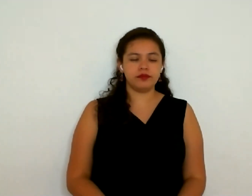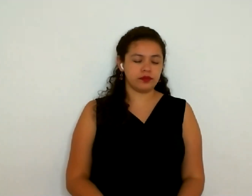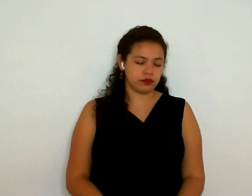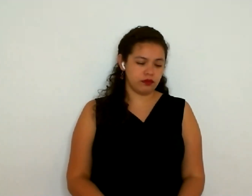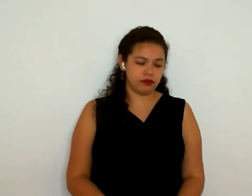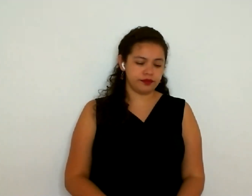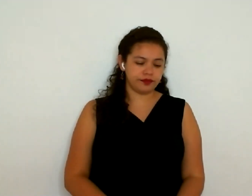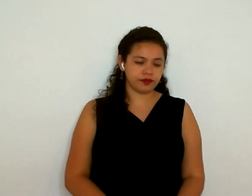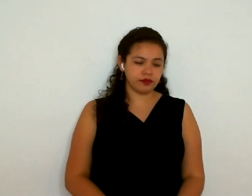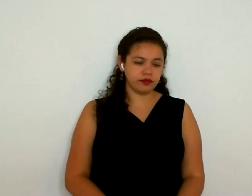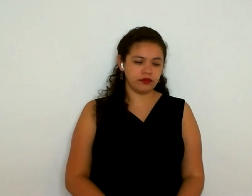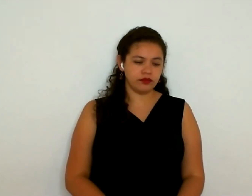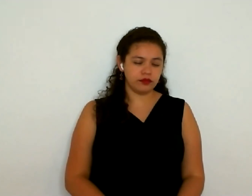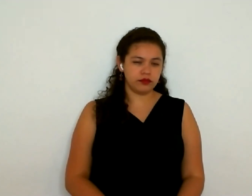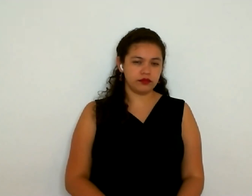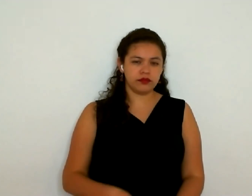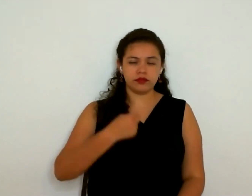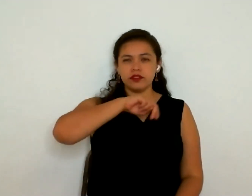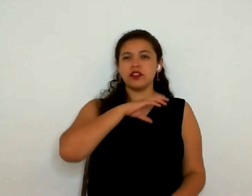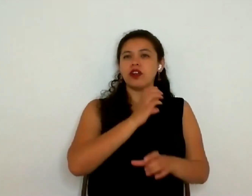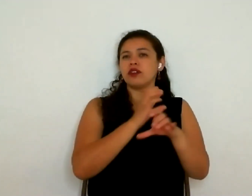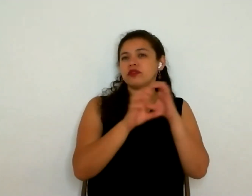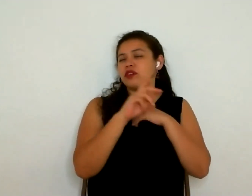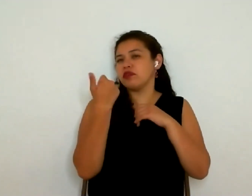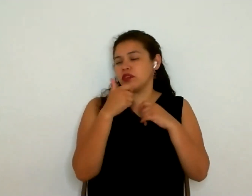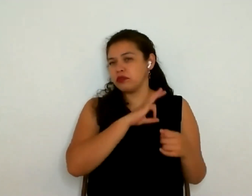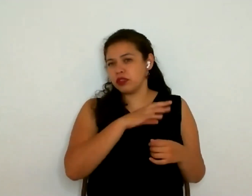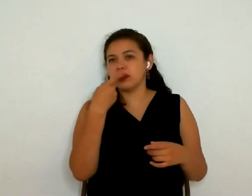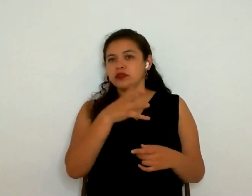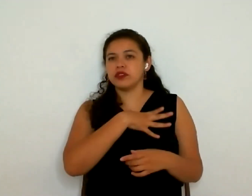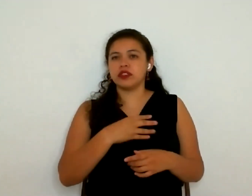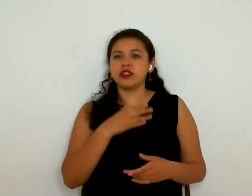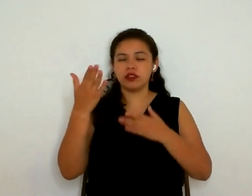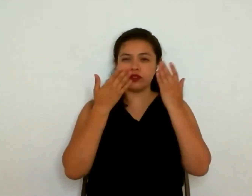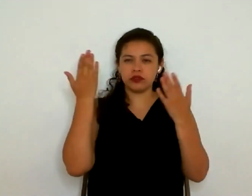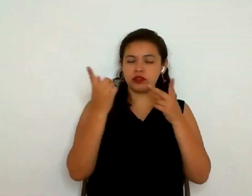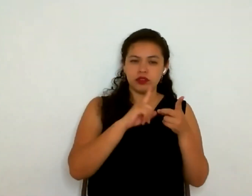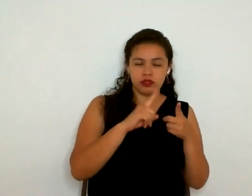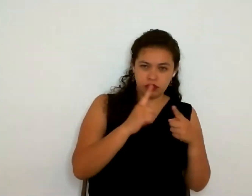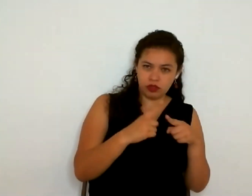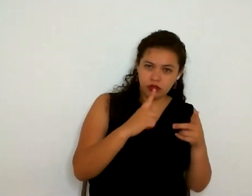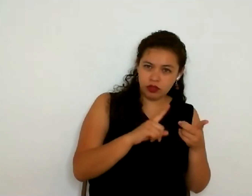pero por eso podemos investigar las otras cosas no los digo donde estudian que estudian